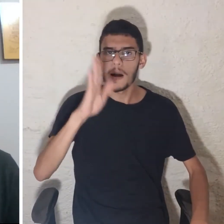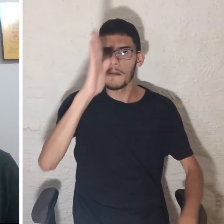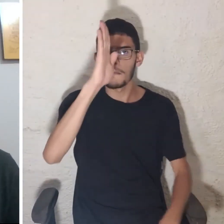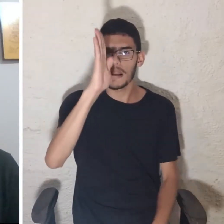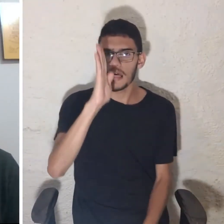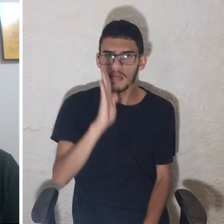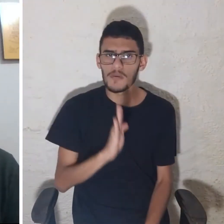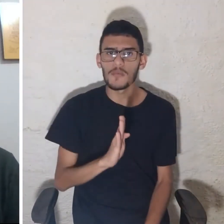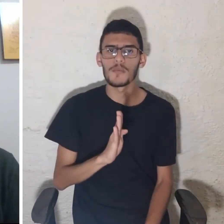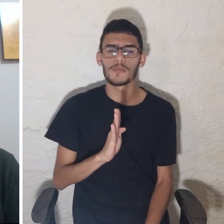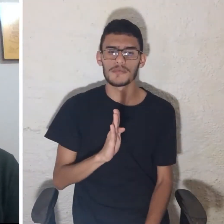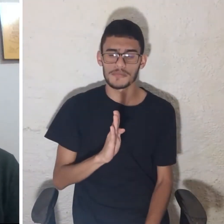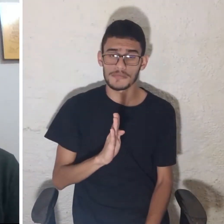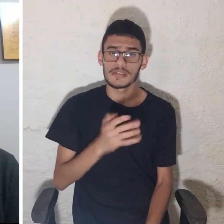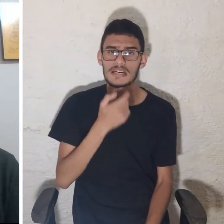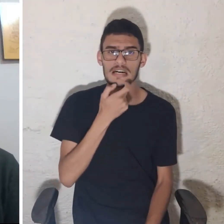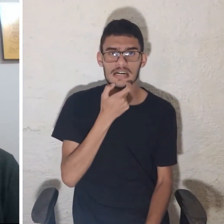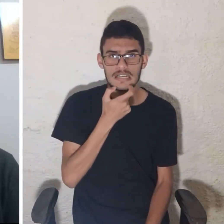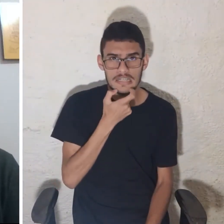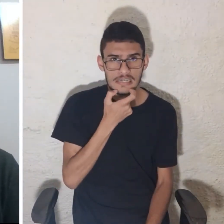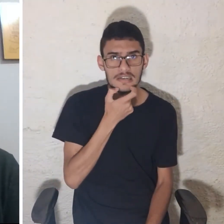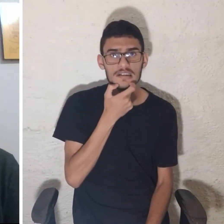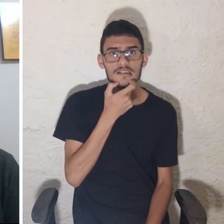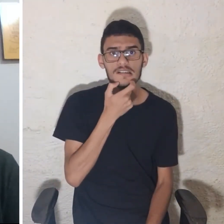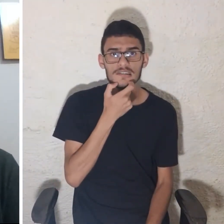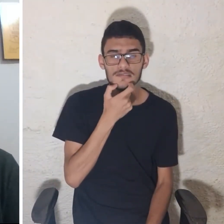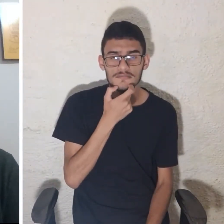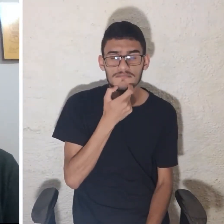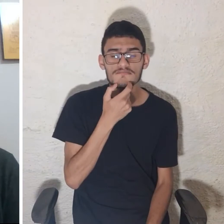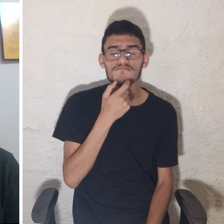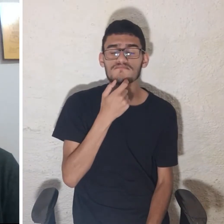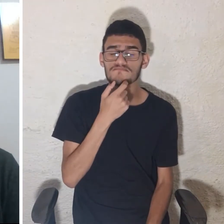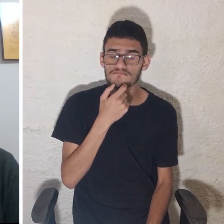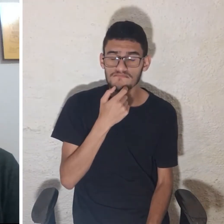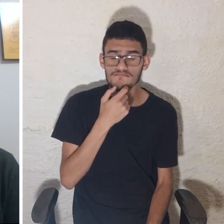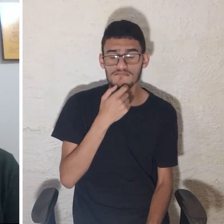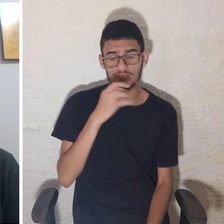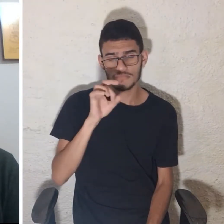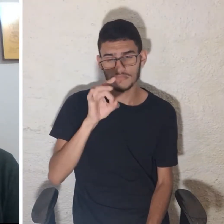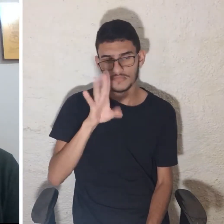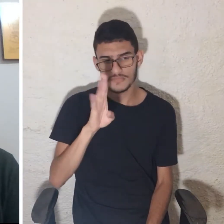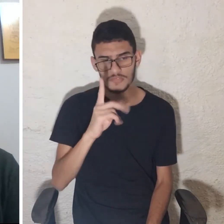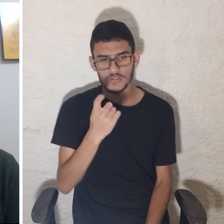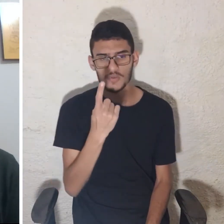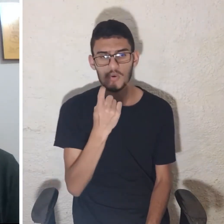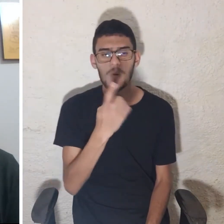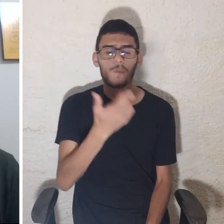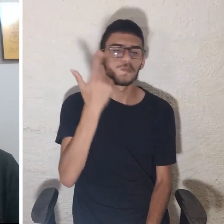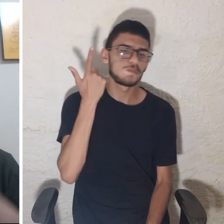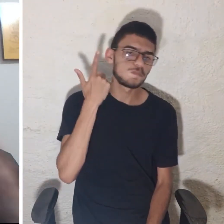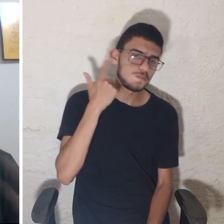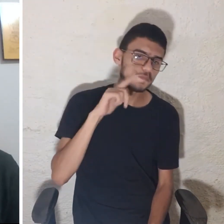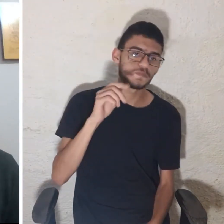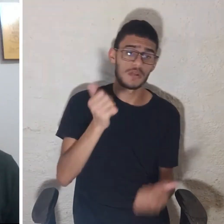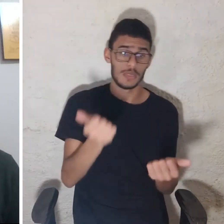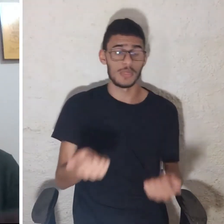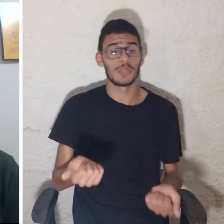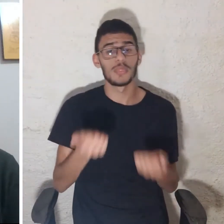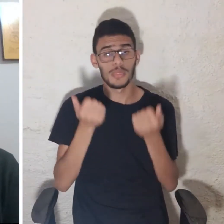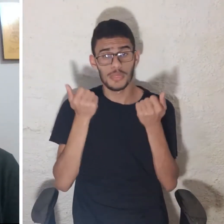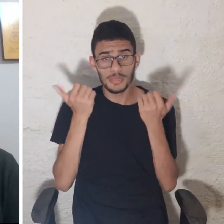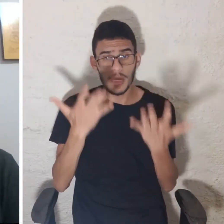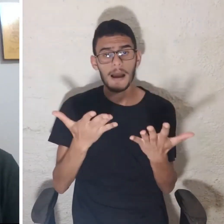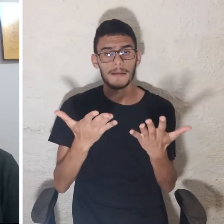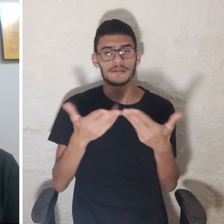próprio Brasil, foi a Inglaterra, né? Porque a Inglaterra era praticamente ali a única que tinha condições de